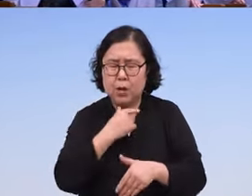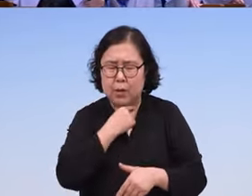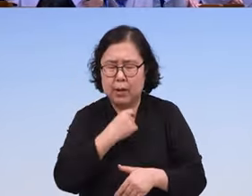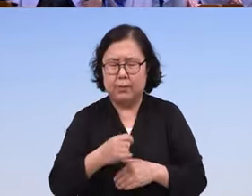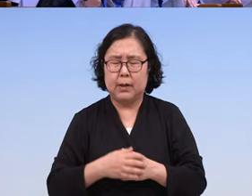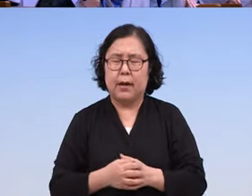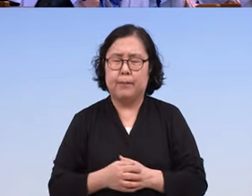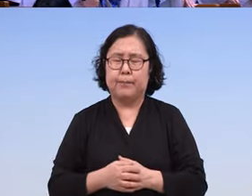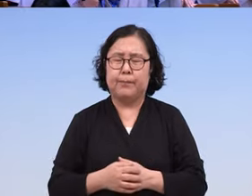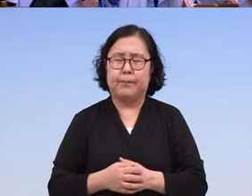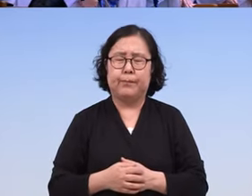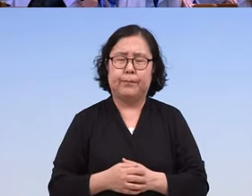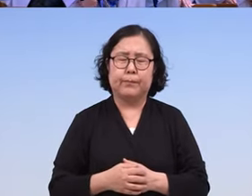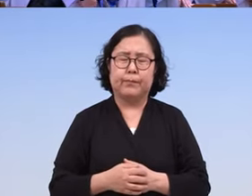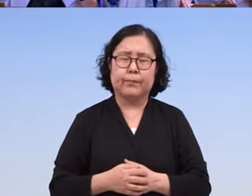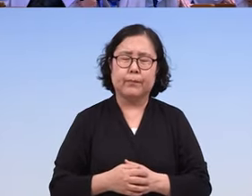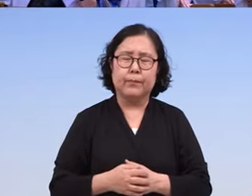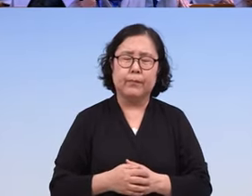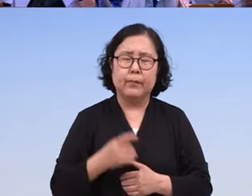원합니다.